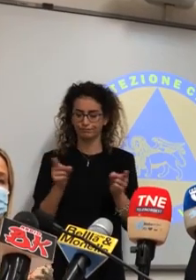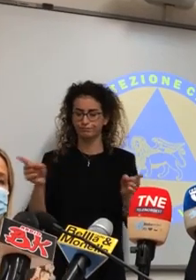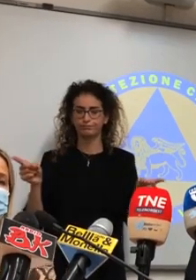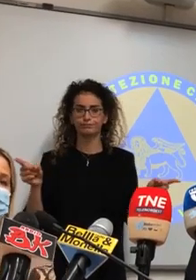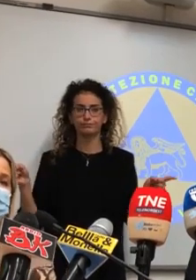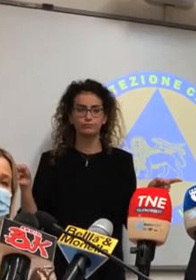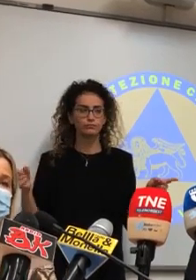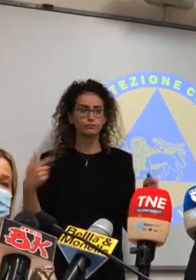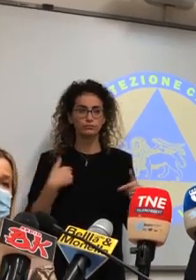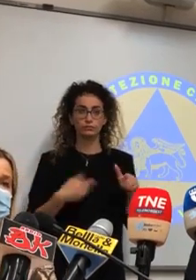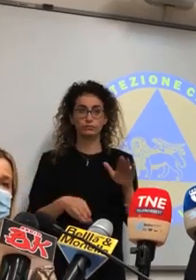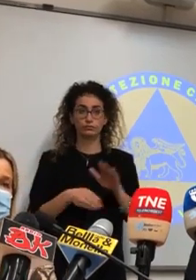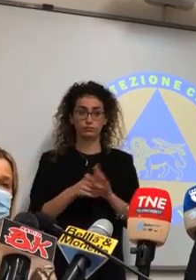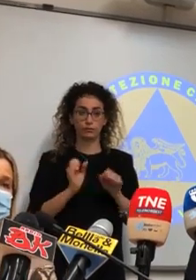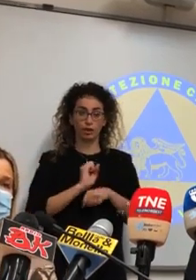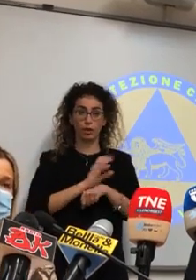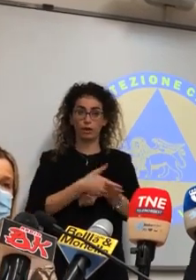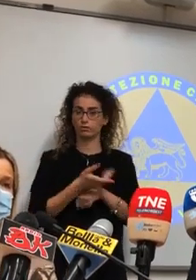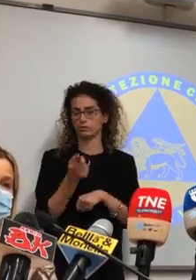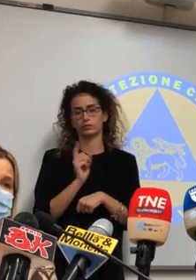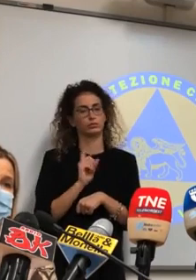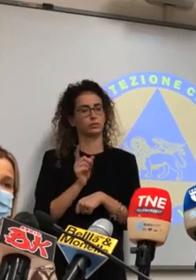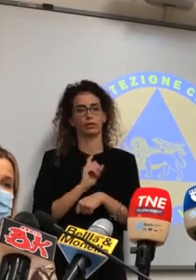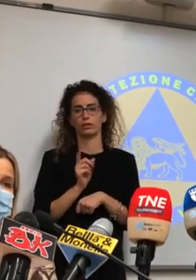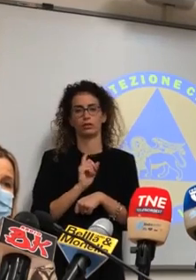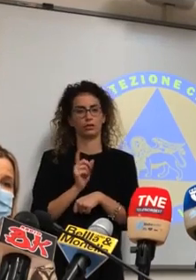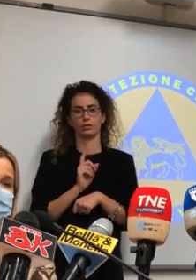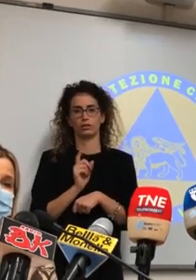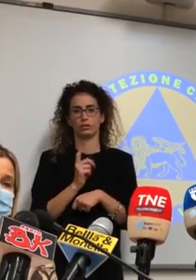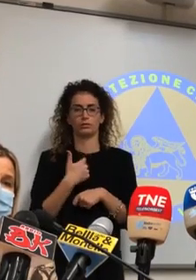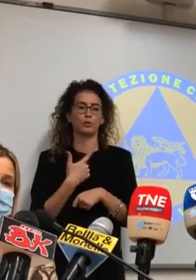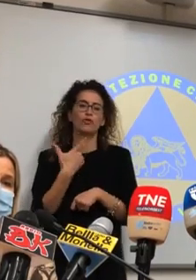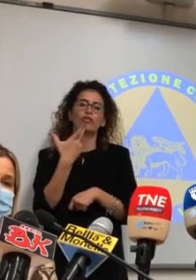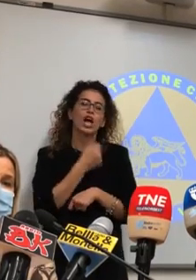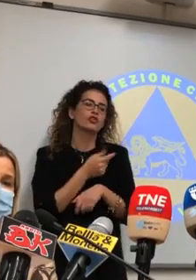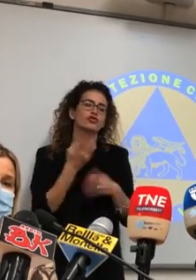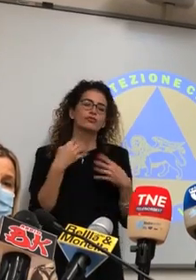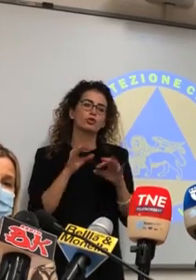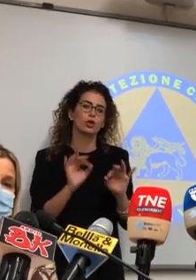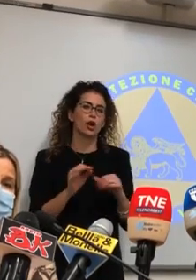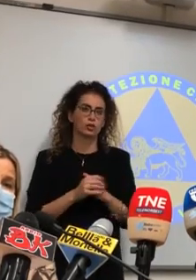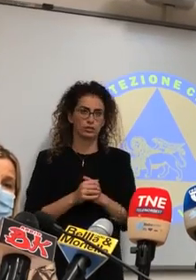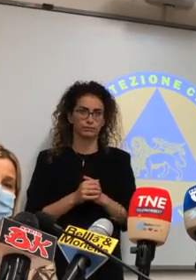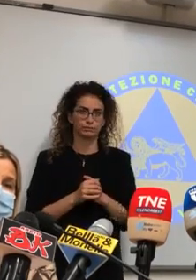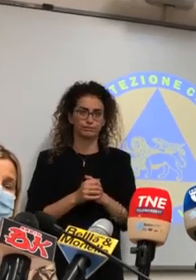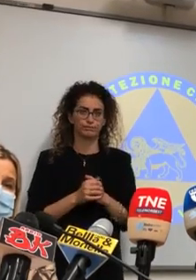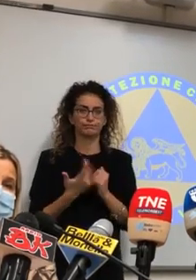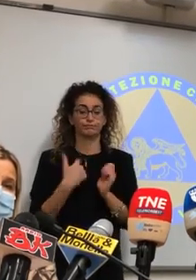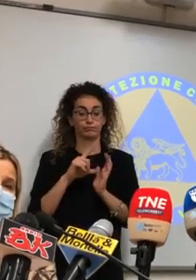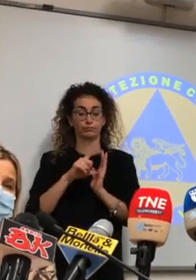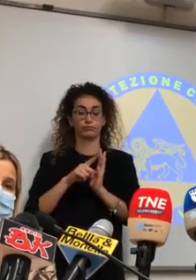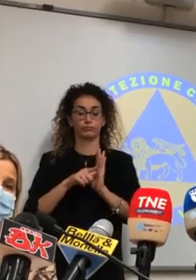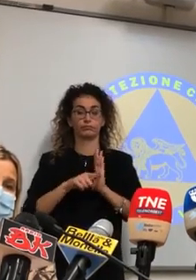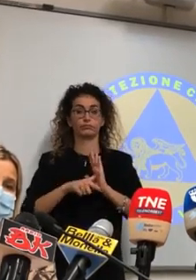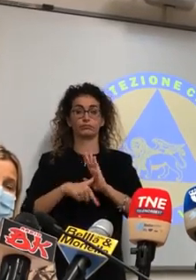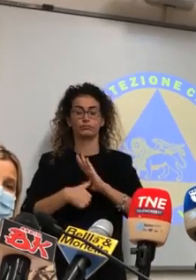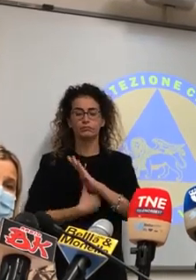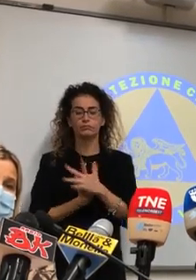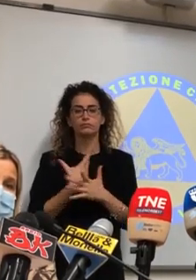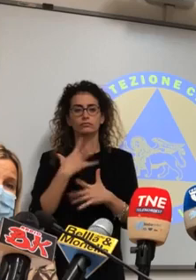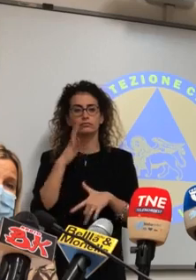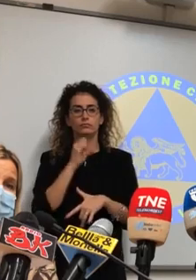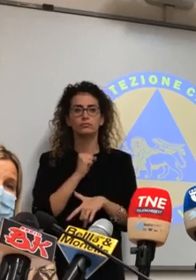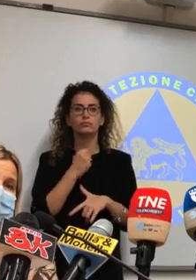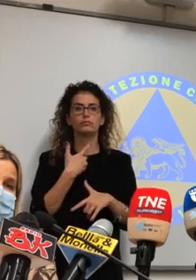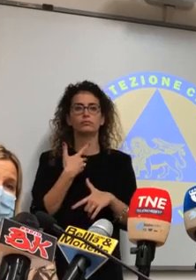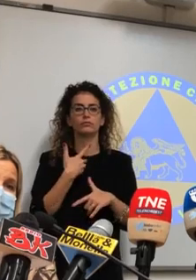cosa che è nata con il Covid, questa è una cosa che fa parte di tutti i vaccini, e quindi nel tempo ci danno la possibilità di assestare